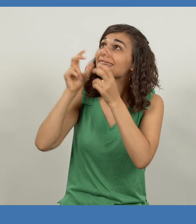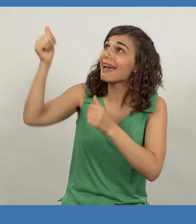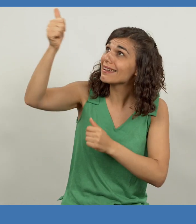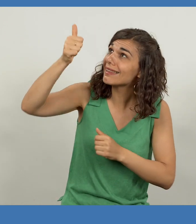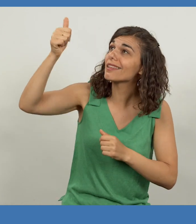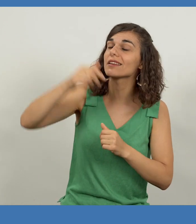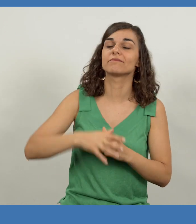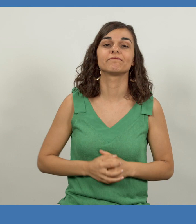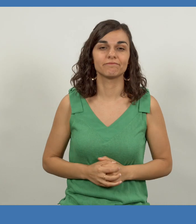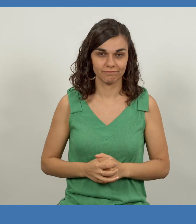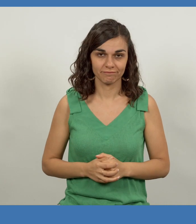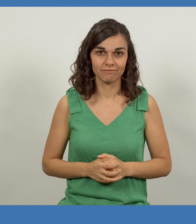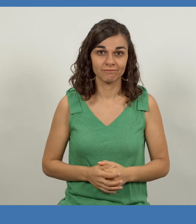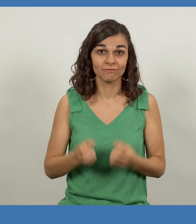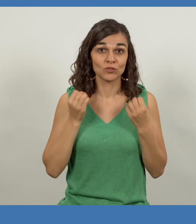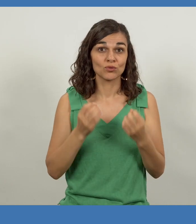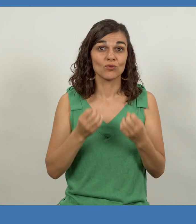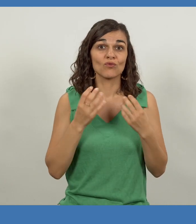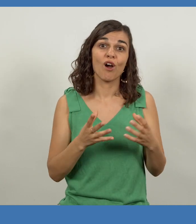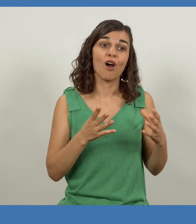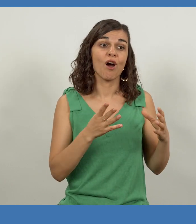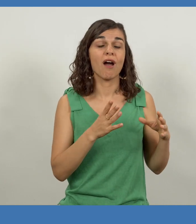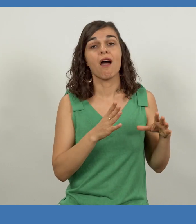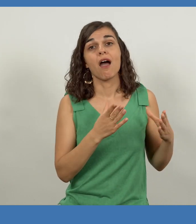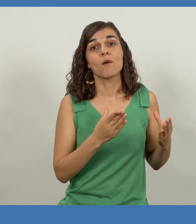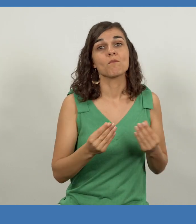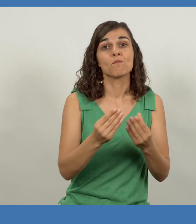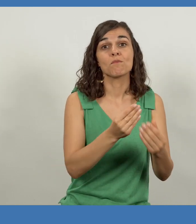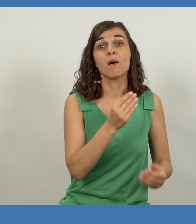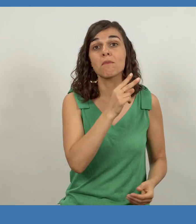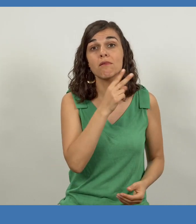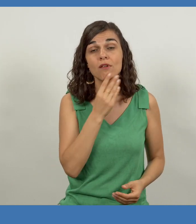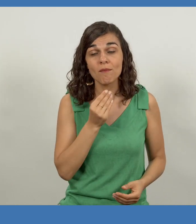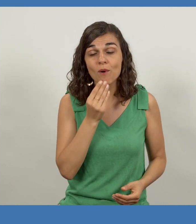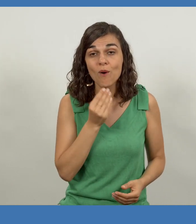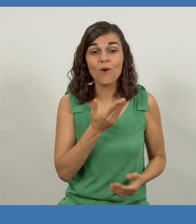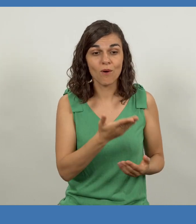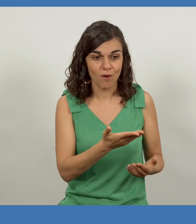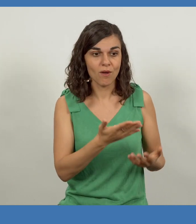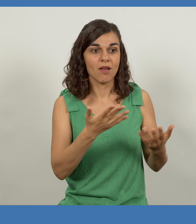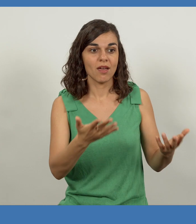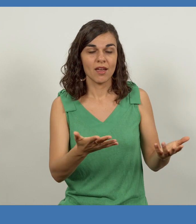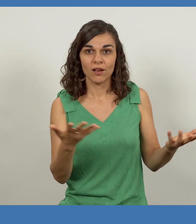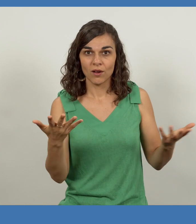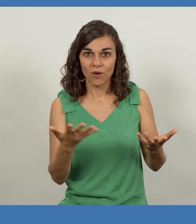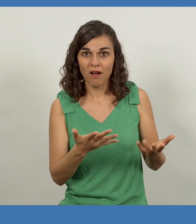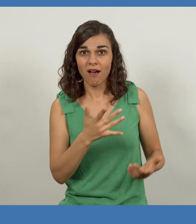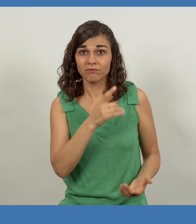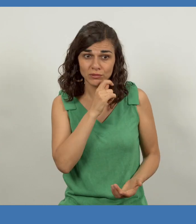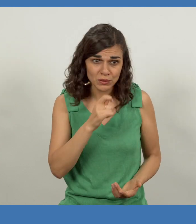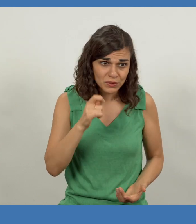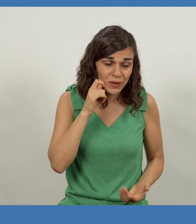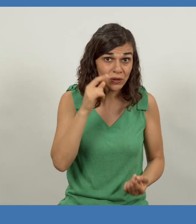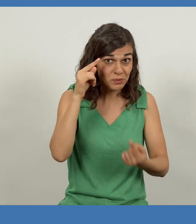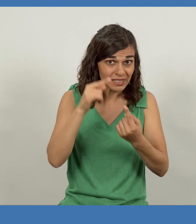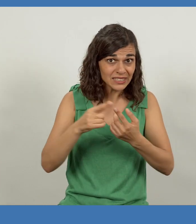Bien souvent, dans l'histoire du peuple hébreu, le jeûne signifiait un retour à Dieu, une repentance sincère suite à